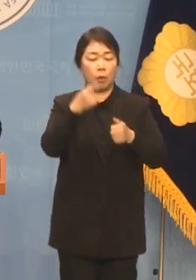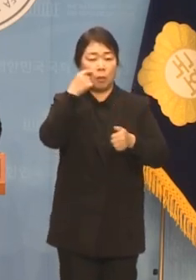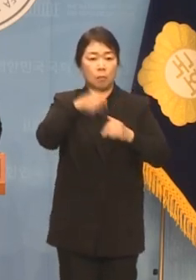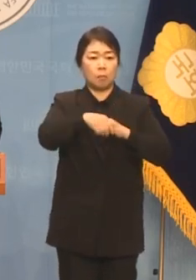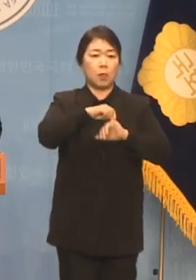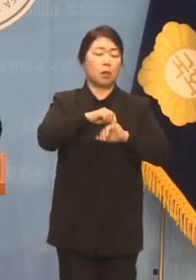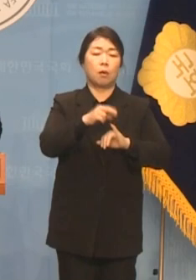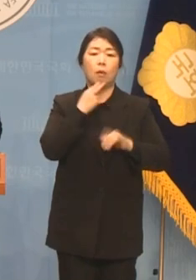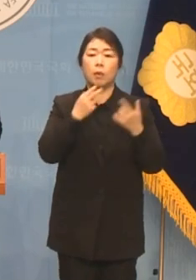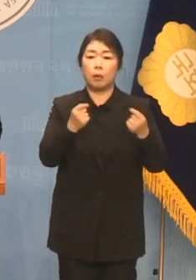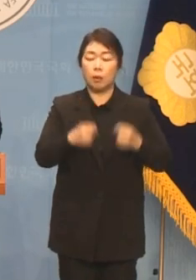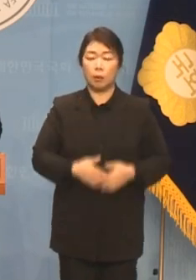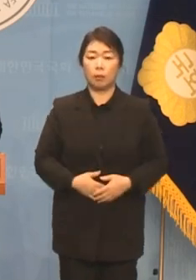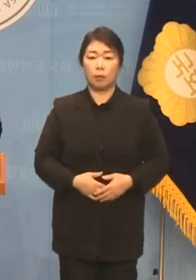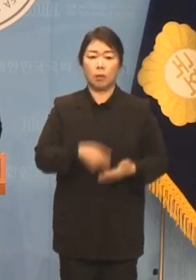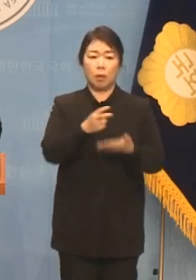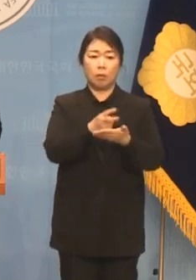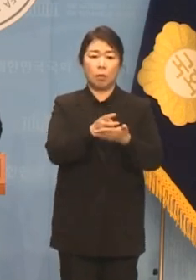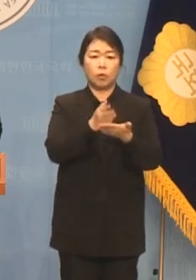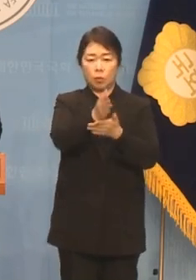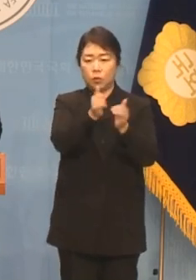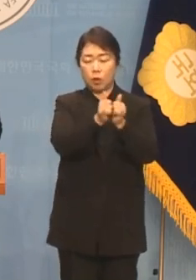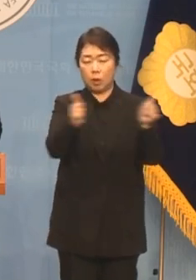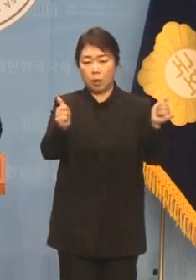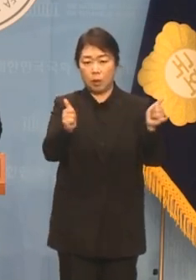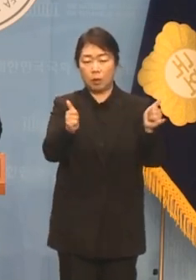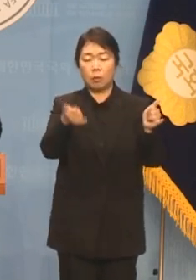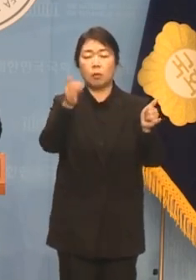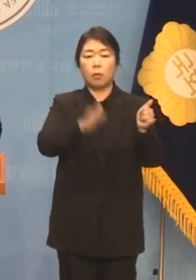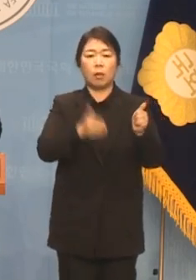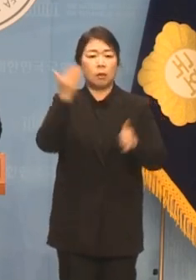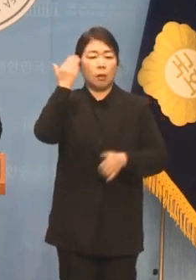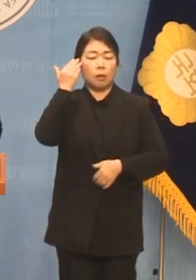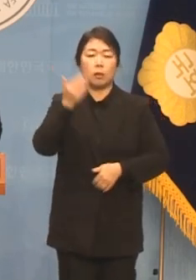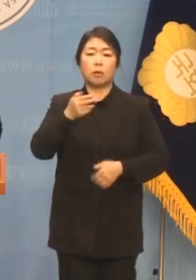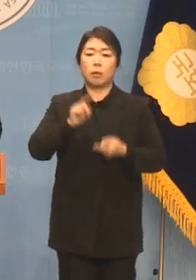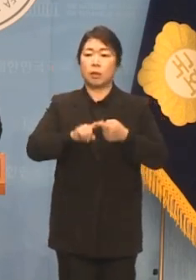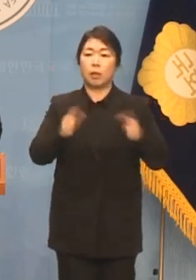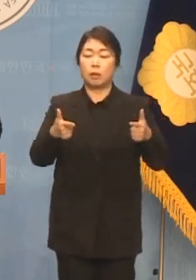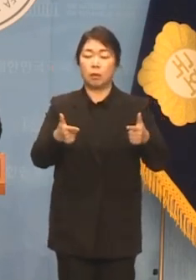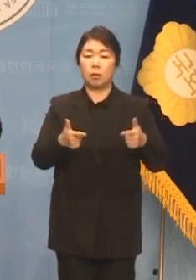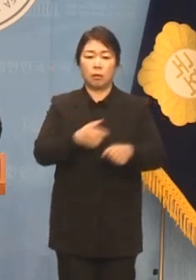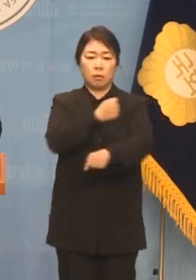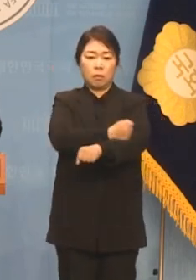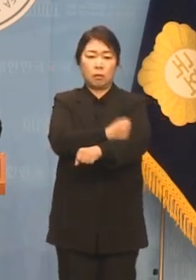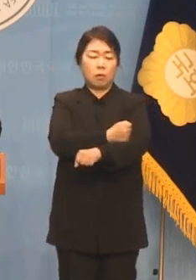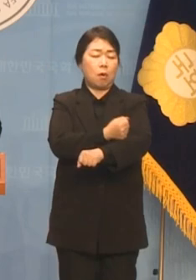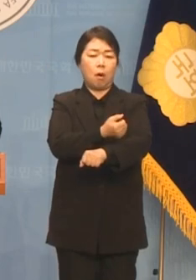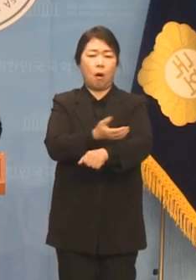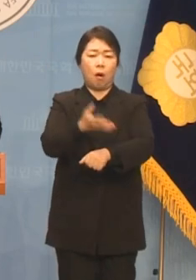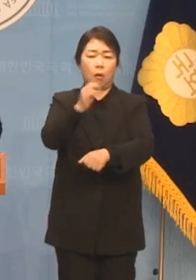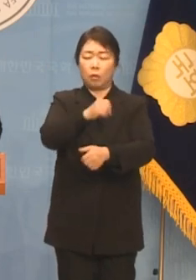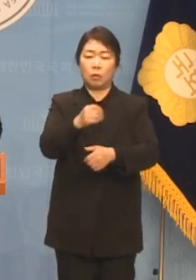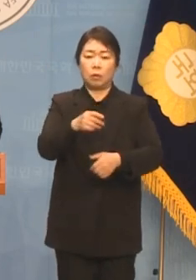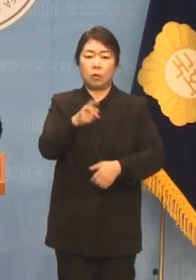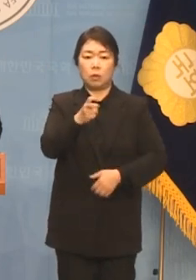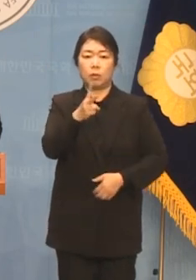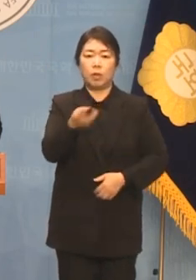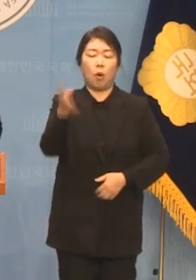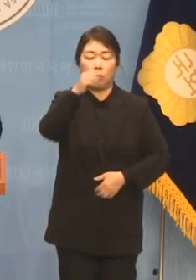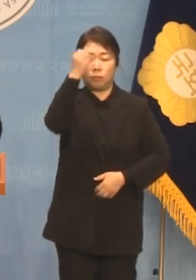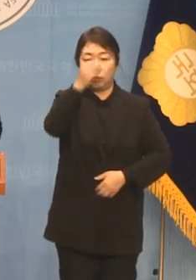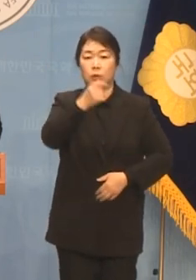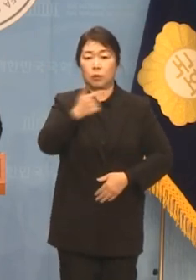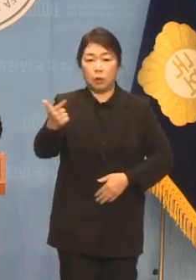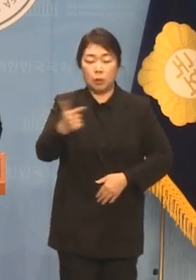뻔했습니다 법조인으로서 비상식적인 거액의 수 수익률을 모르지 않을 박후보는